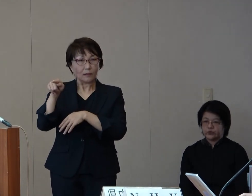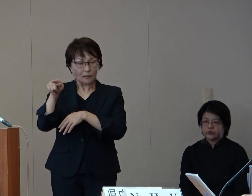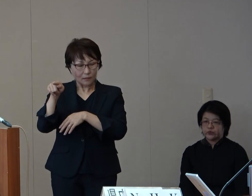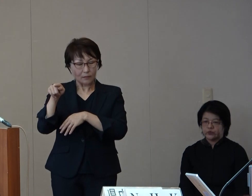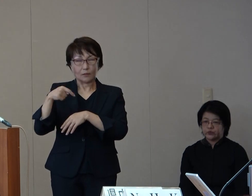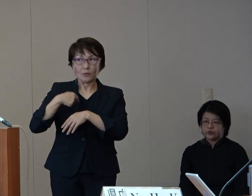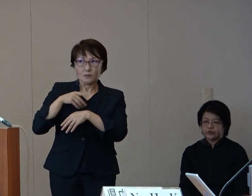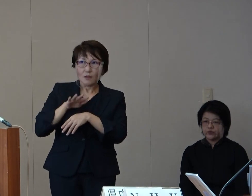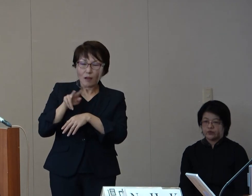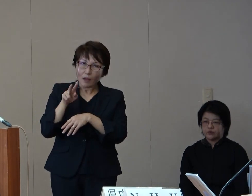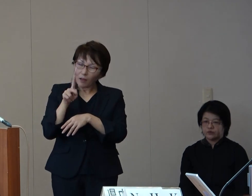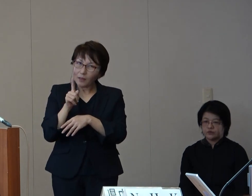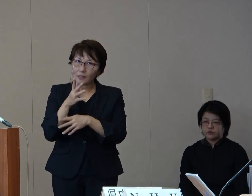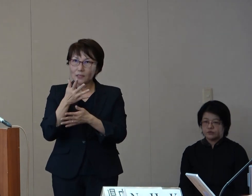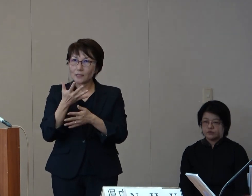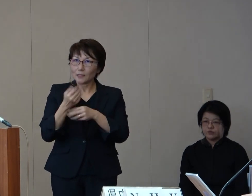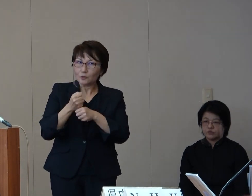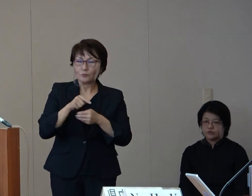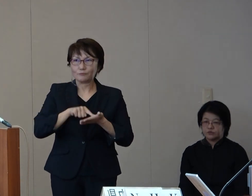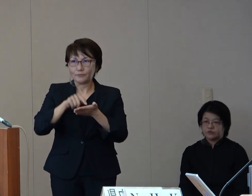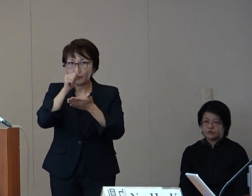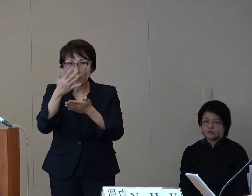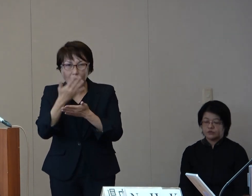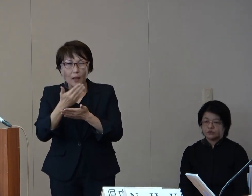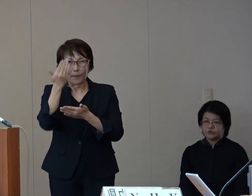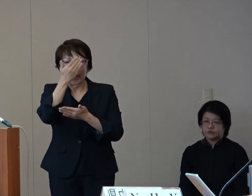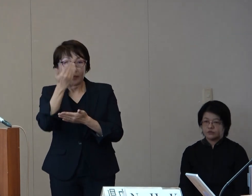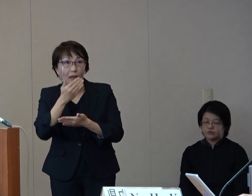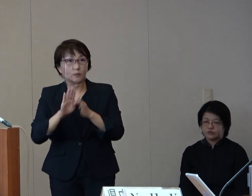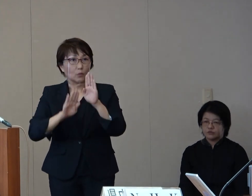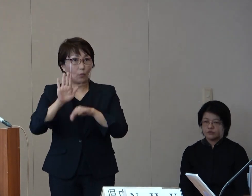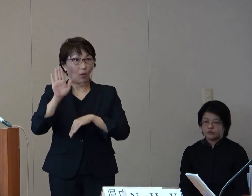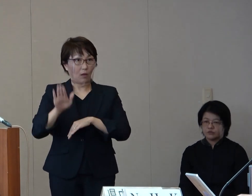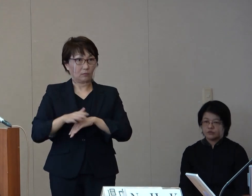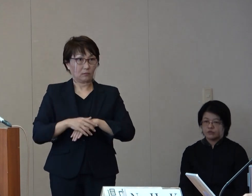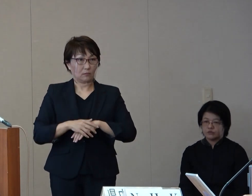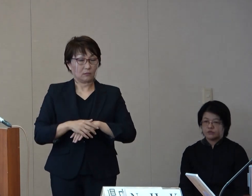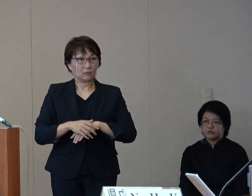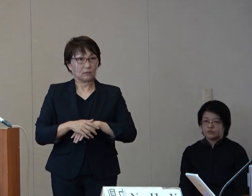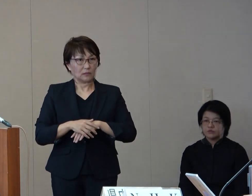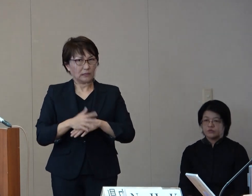ありえええええええあればいい tube